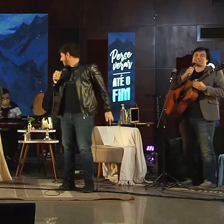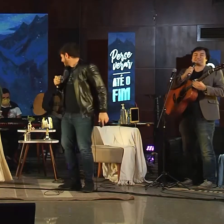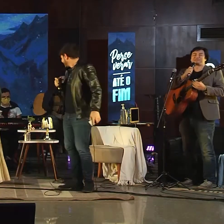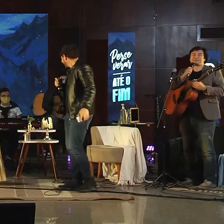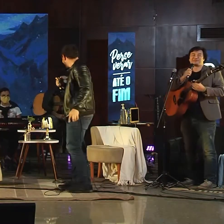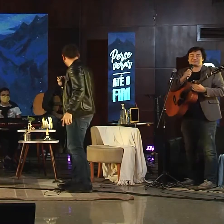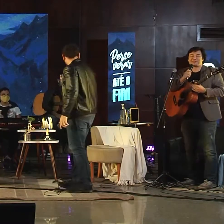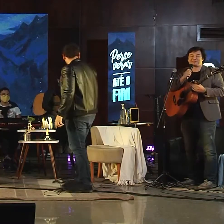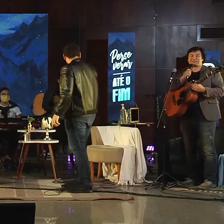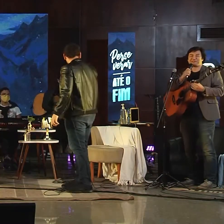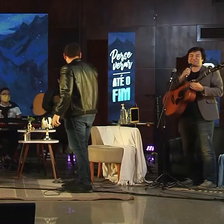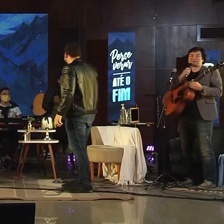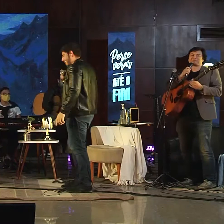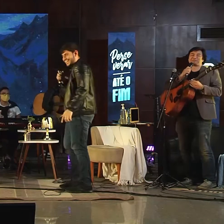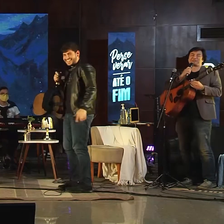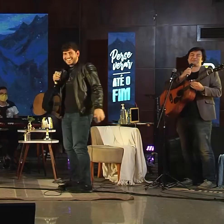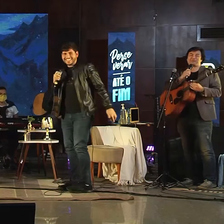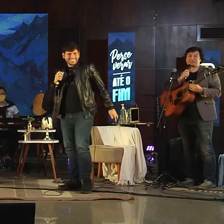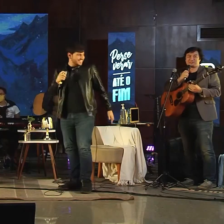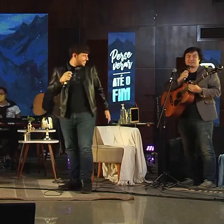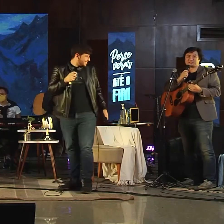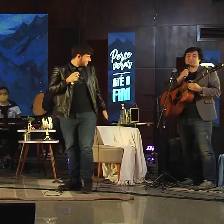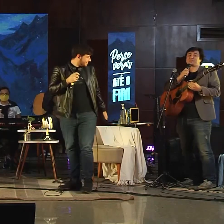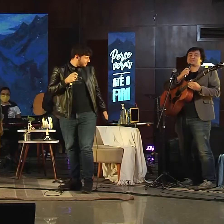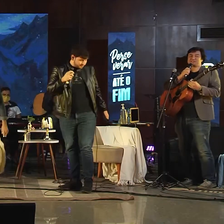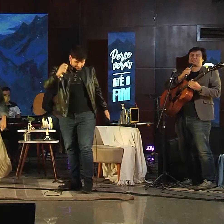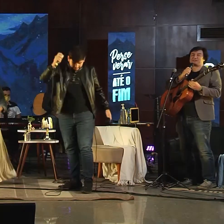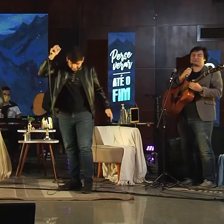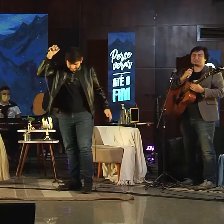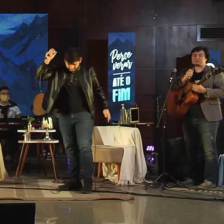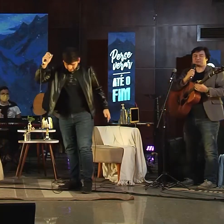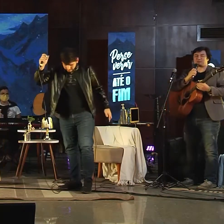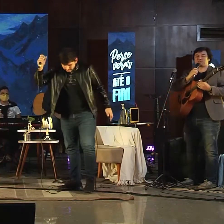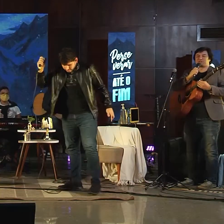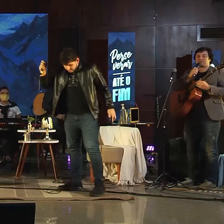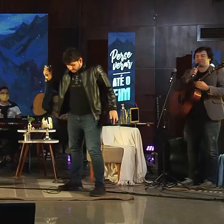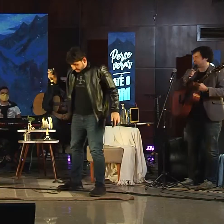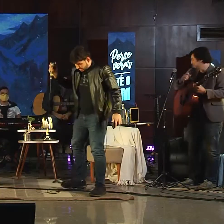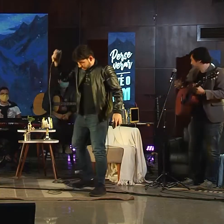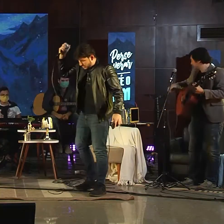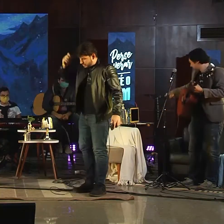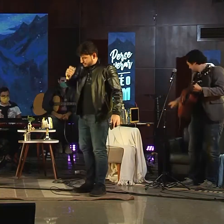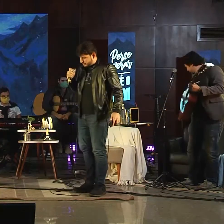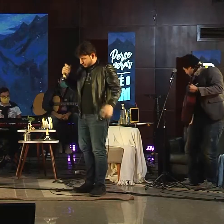irmãos. É, estamos ao vivo aqui da conferência, para descontrair um pouco também, mas vamos entrar nesse clima então de escolher o Senhor.